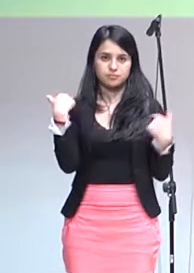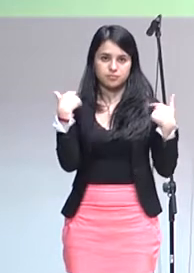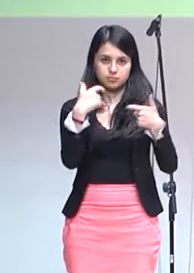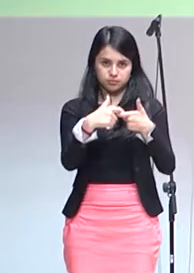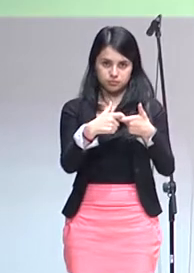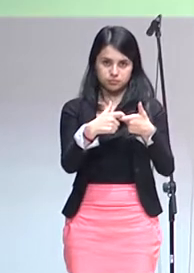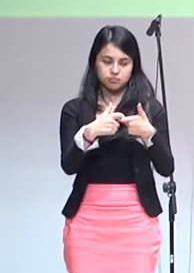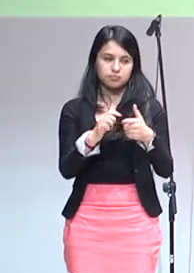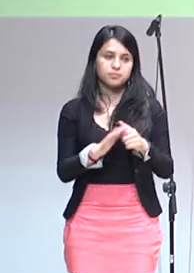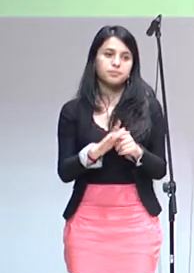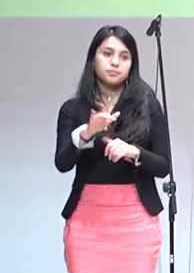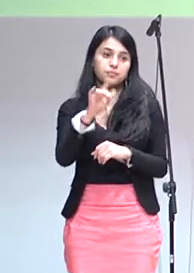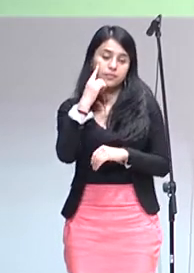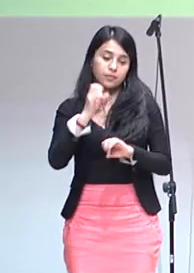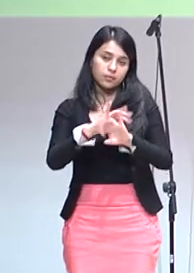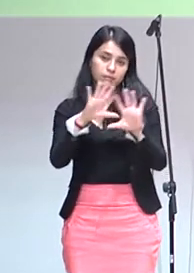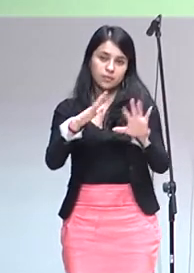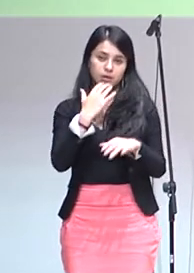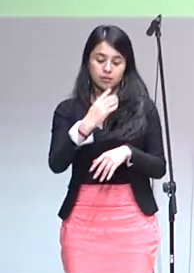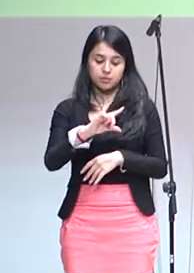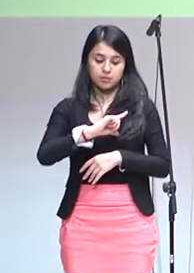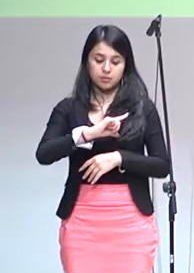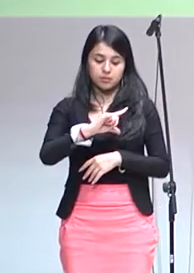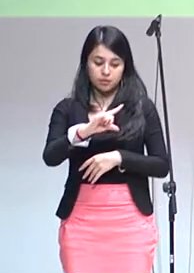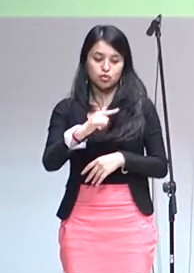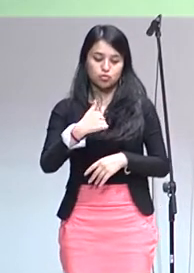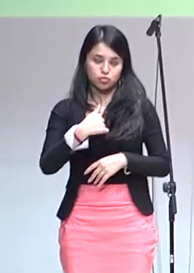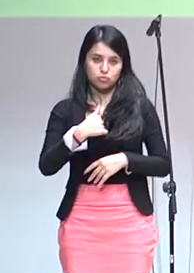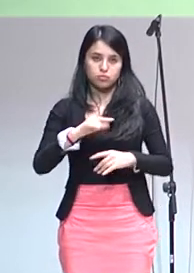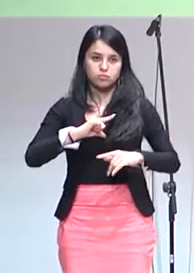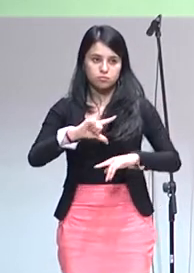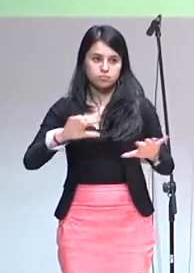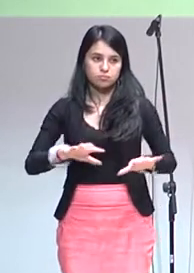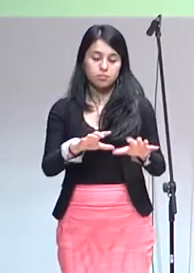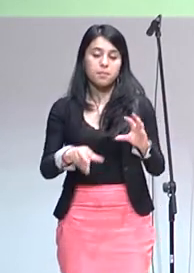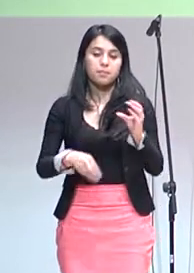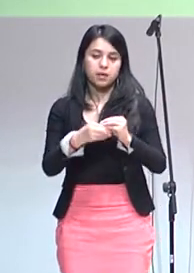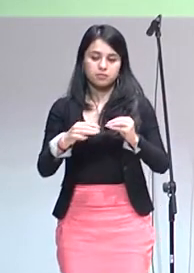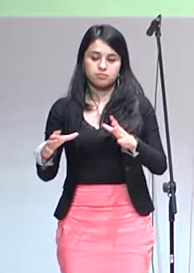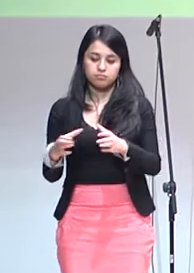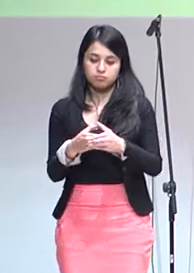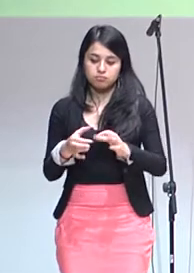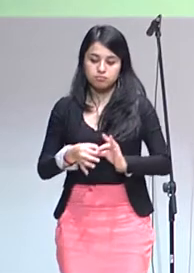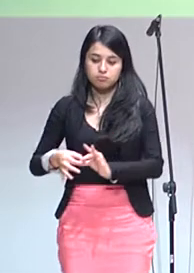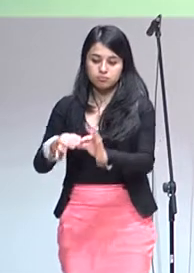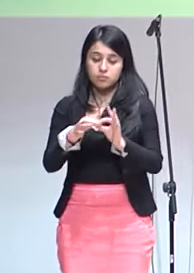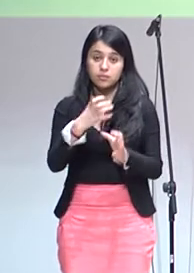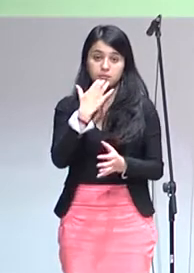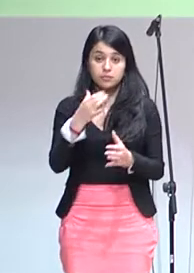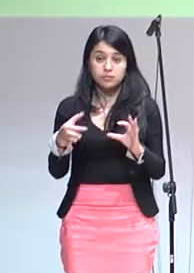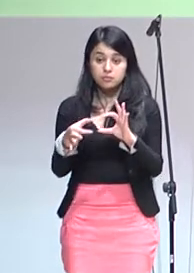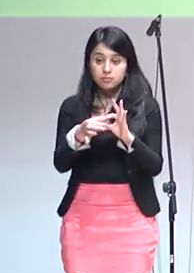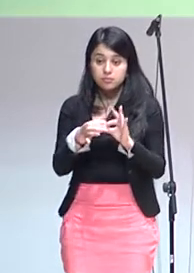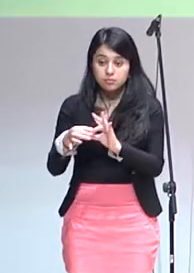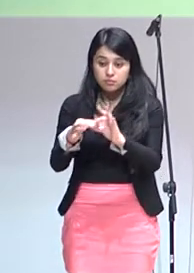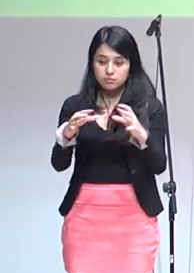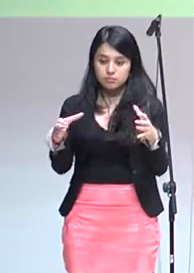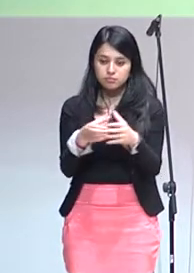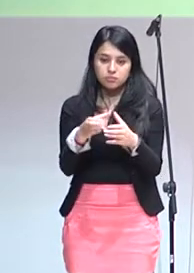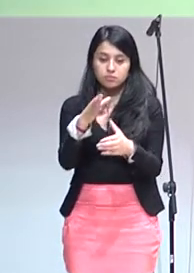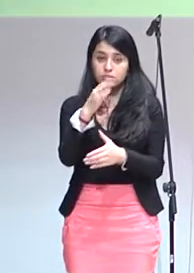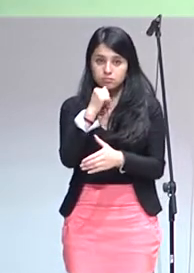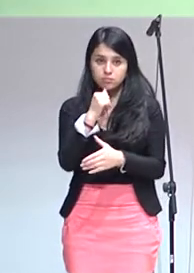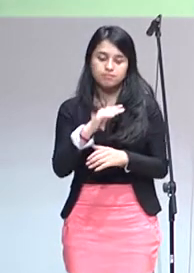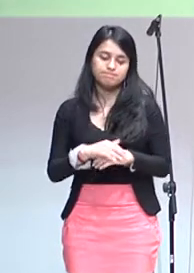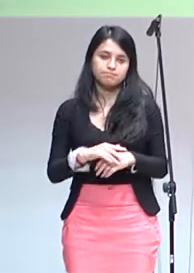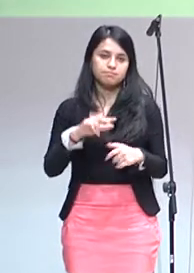otras cosas, si bien lidero la actividad, es un trabajo en equipo. Si no se hubiese trabajado en equipo, no se